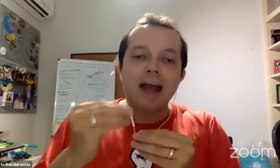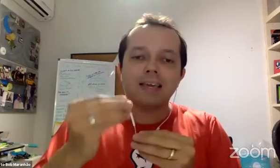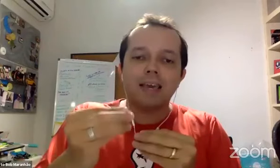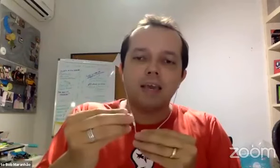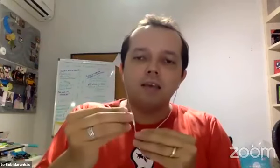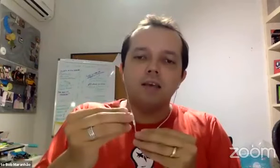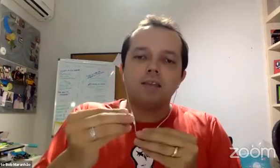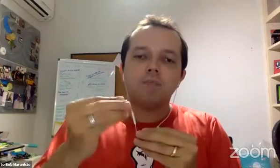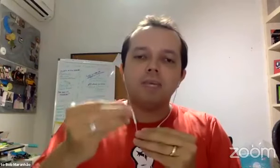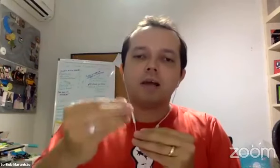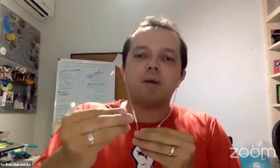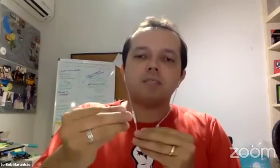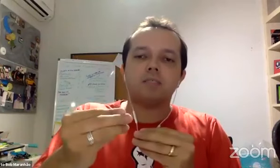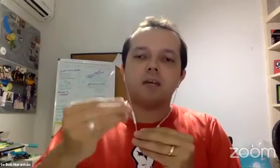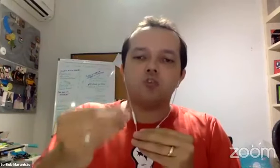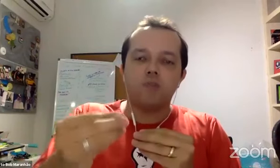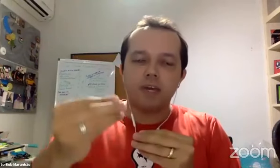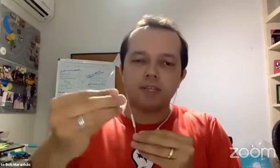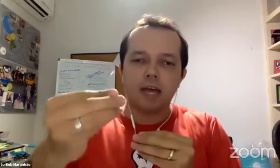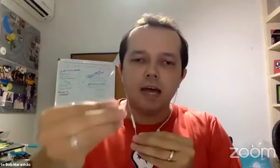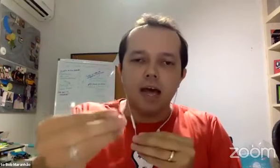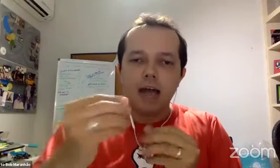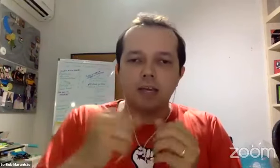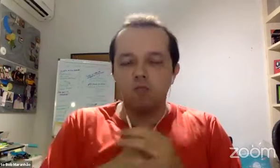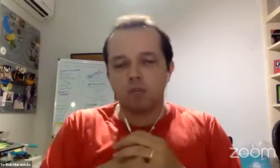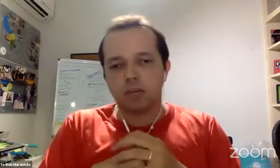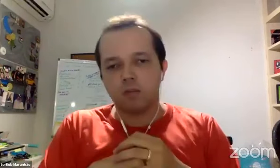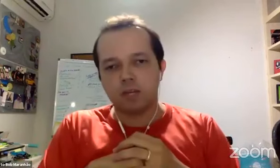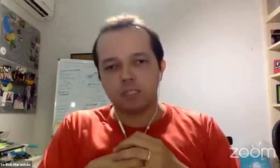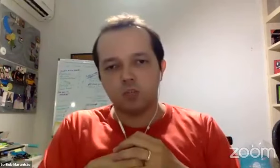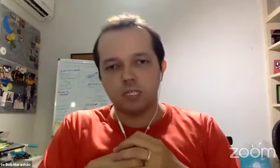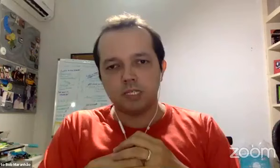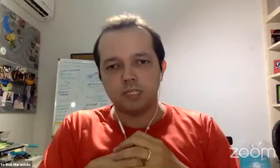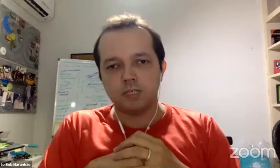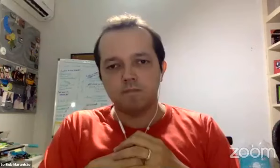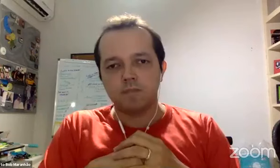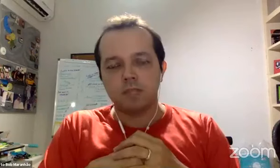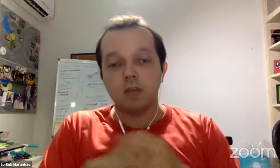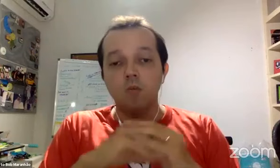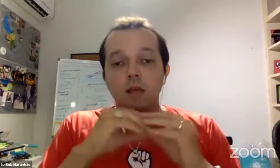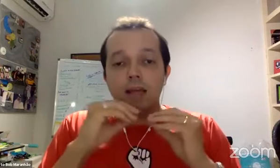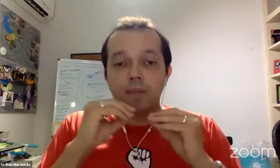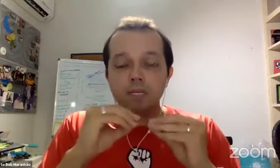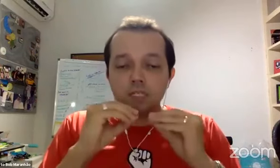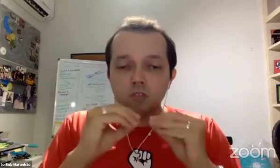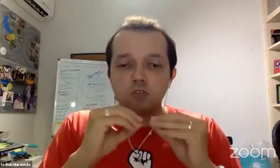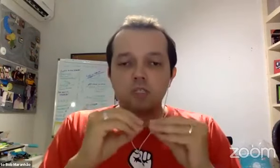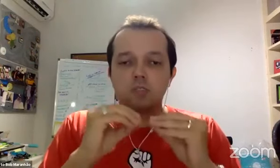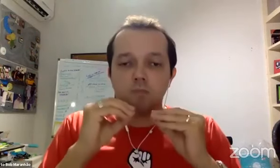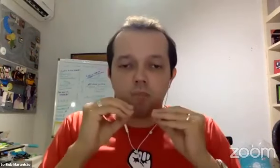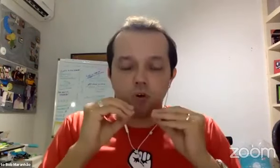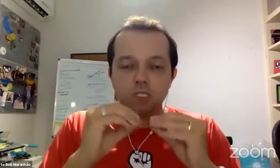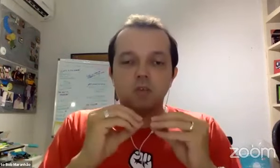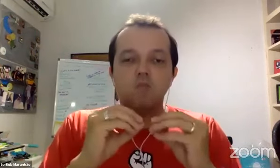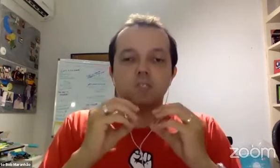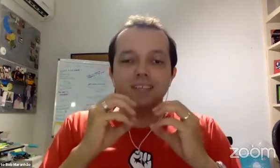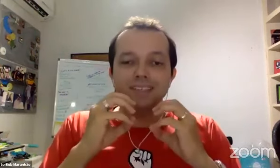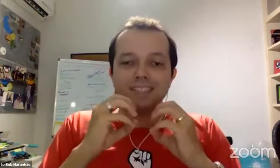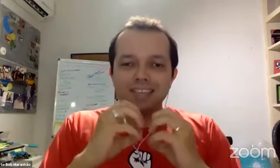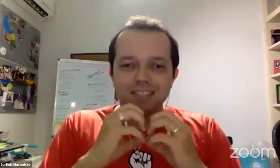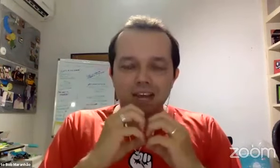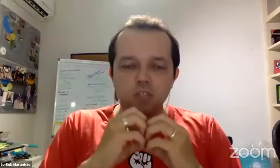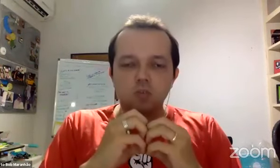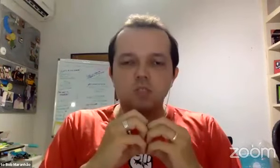muito aquém da minha capacidade de ofertar aquilo que aquele paciente precisa. Então, é preciso que nós